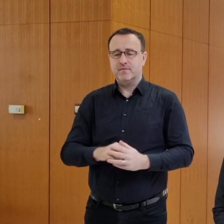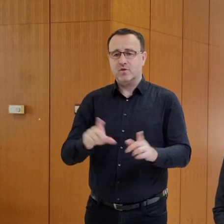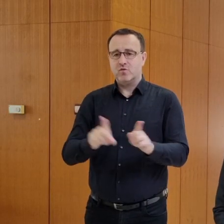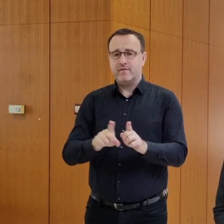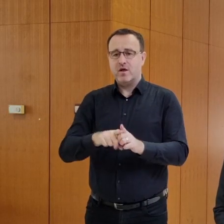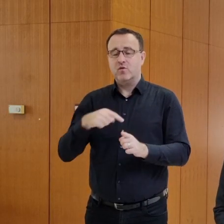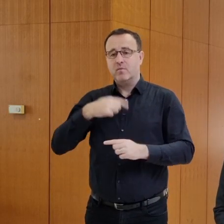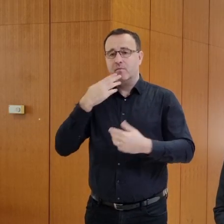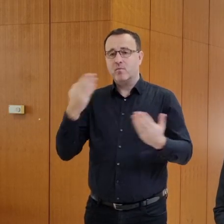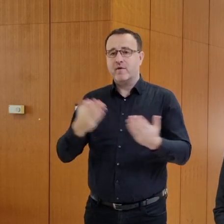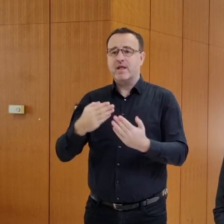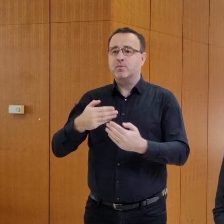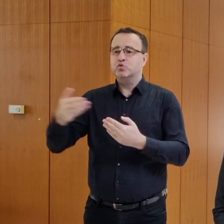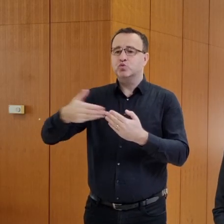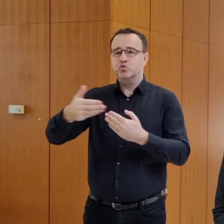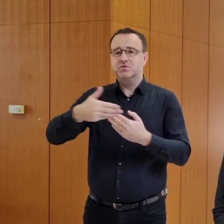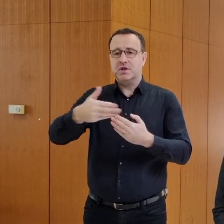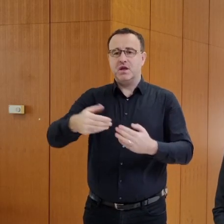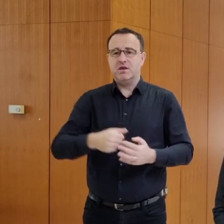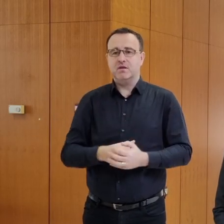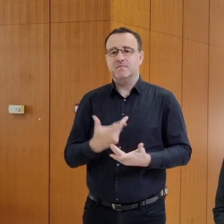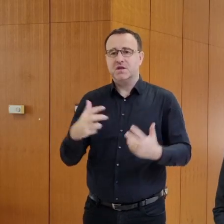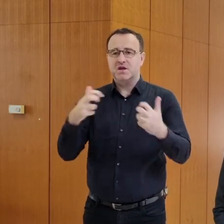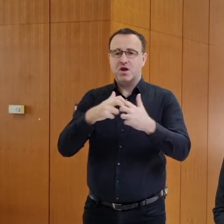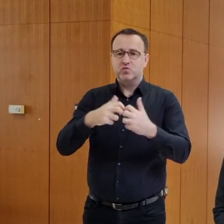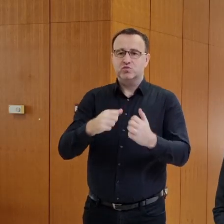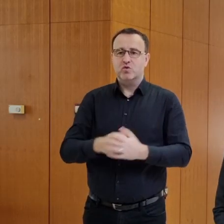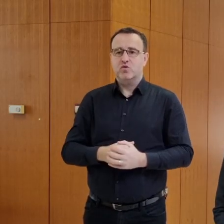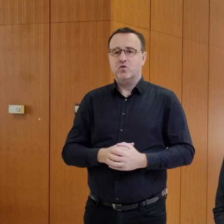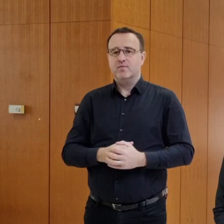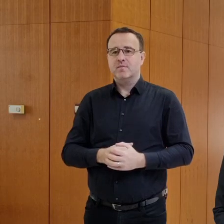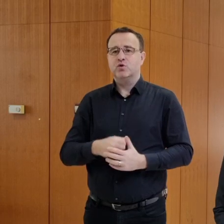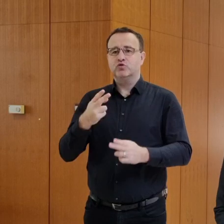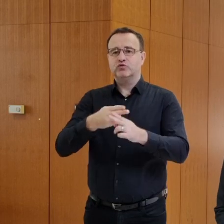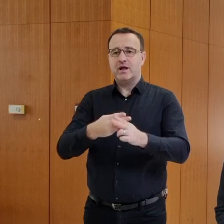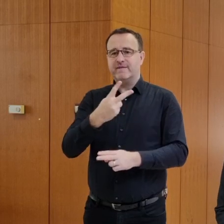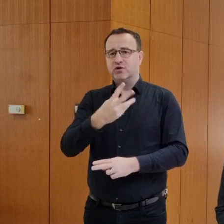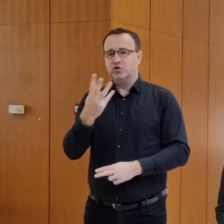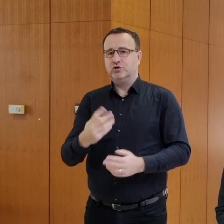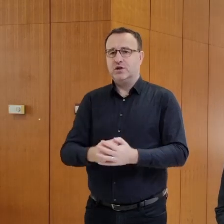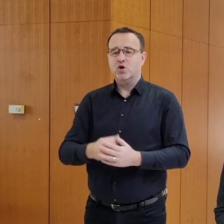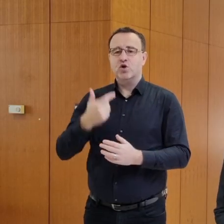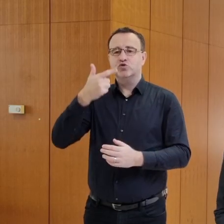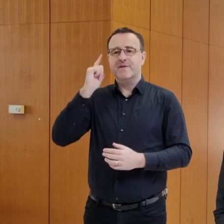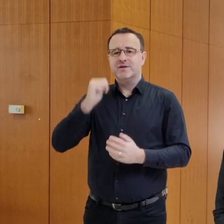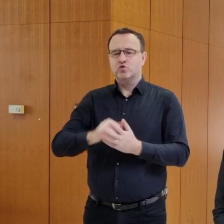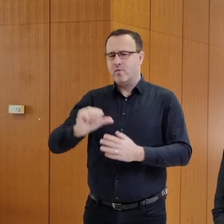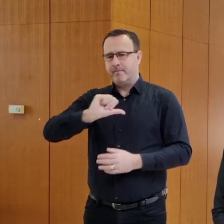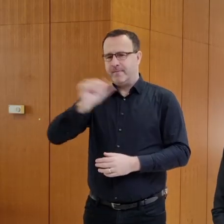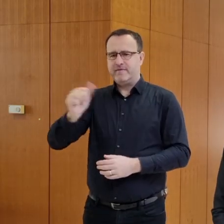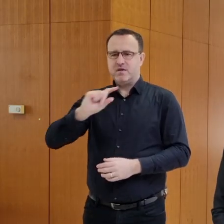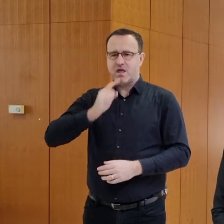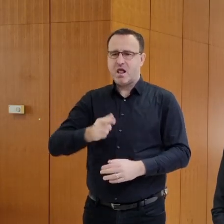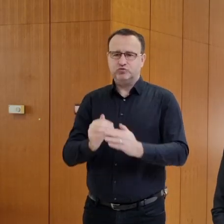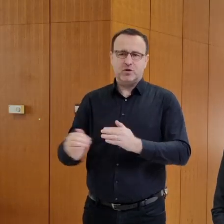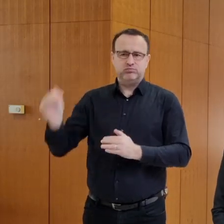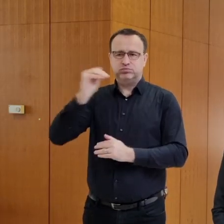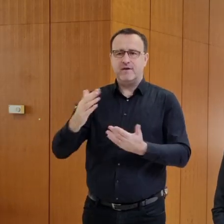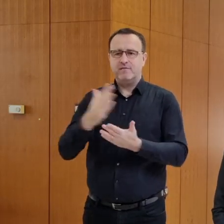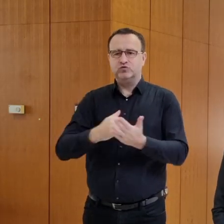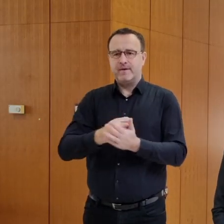keď sa porovnáme s okolitými krajinami, či už je to Rakúsko alebo krajiny V4, tak Slovensko je jasným lídrom pri